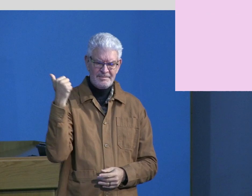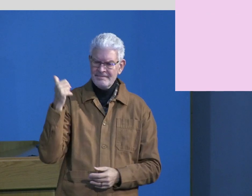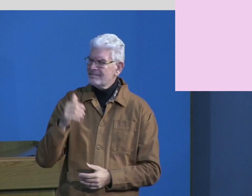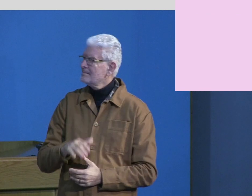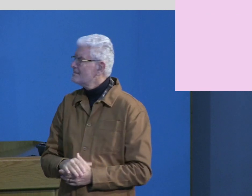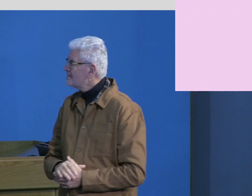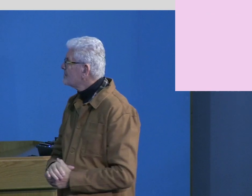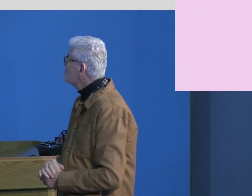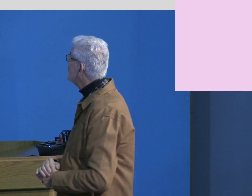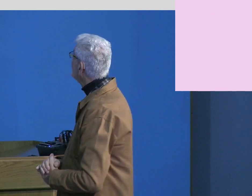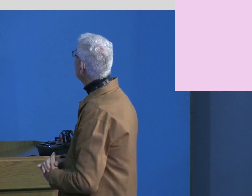Wat sien ons hier?